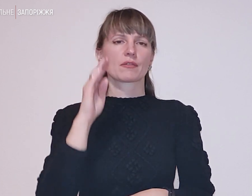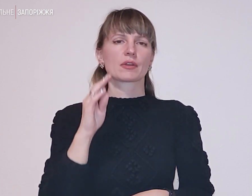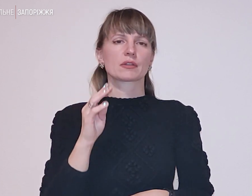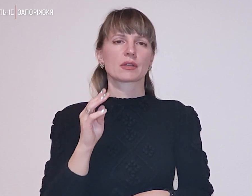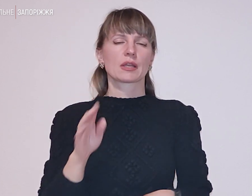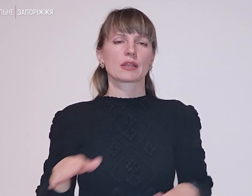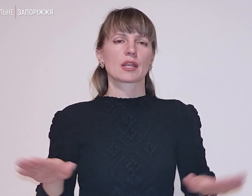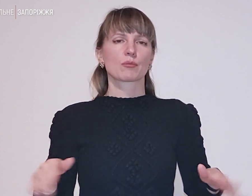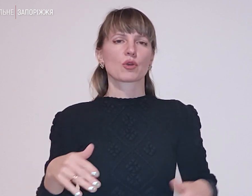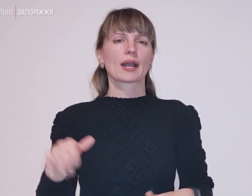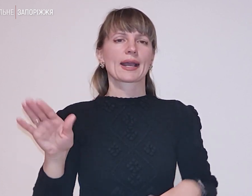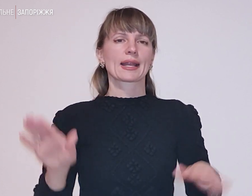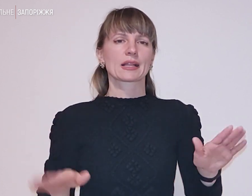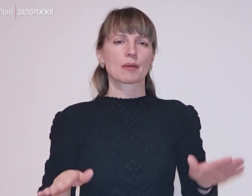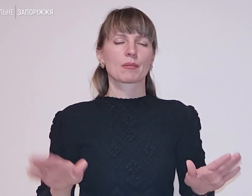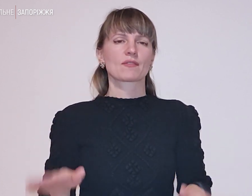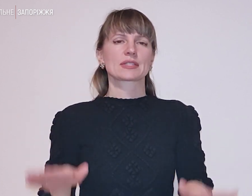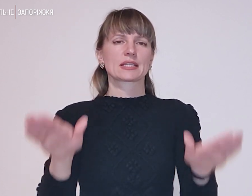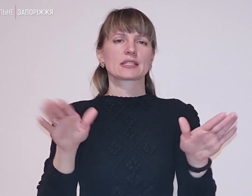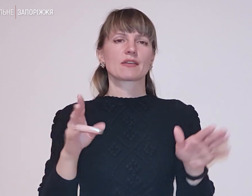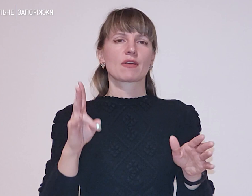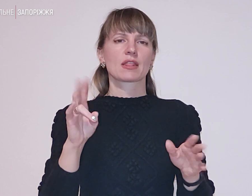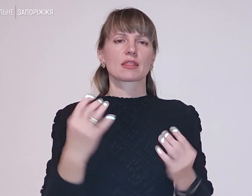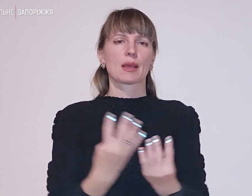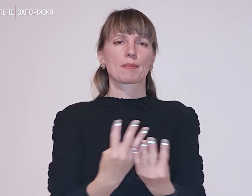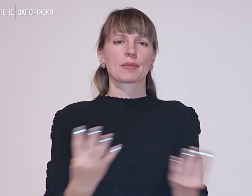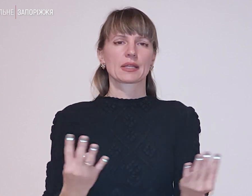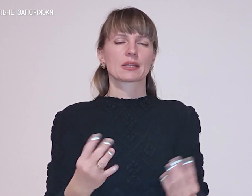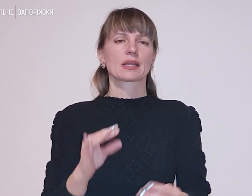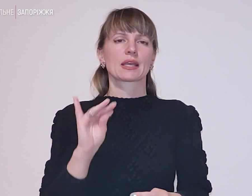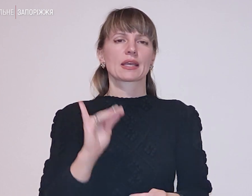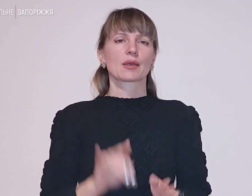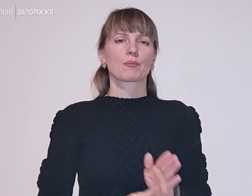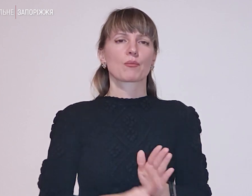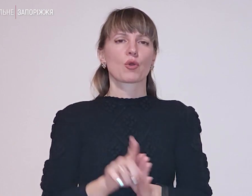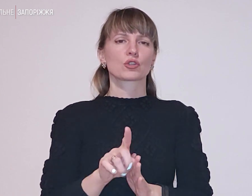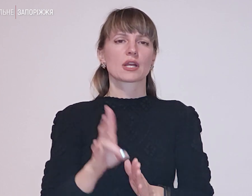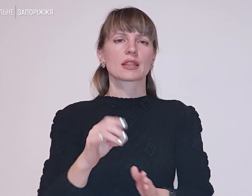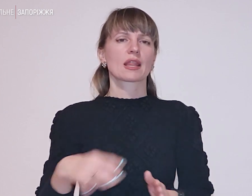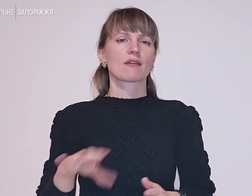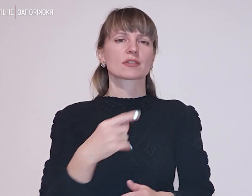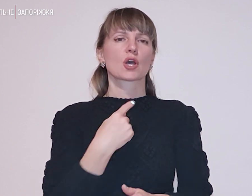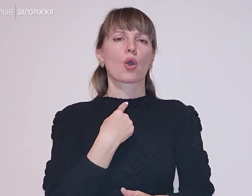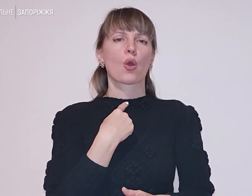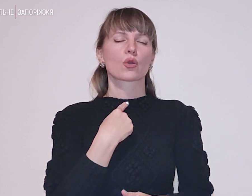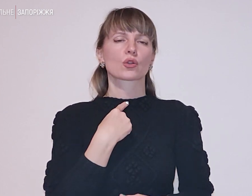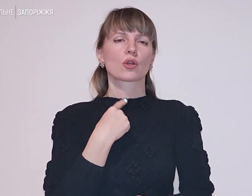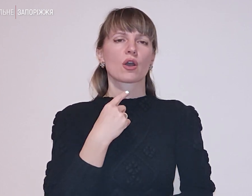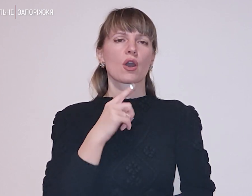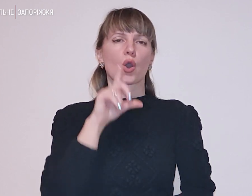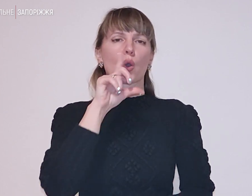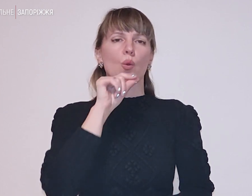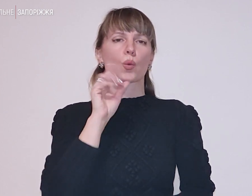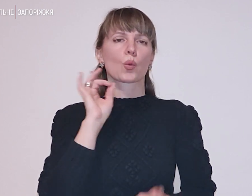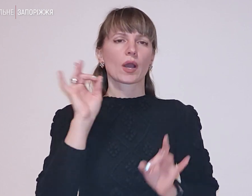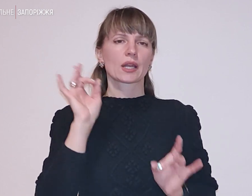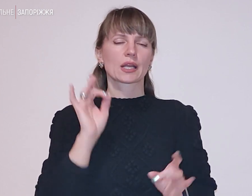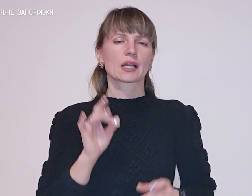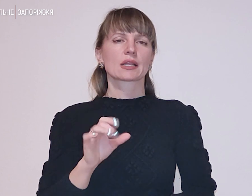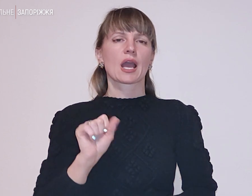крилами, злетів на пліт і почав на все горло кукарікати. А з